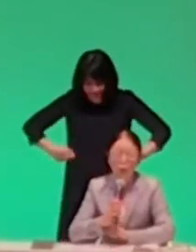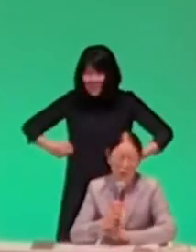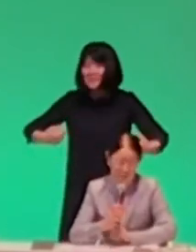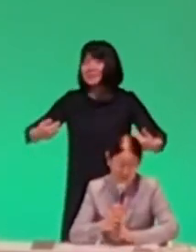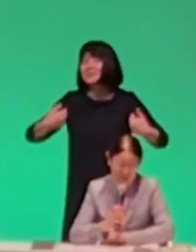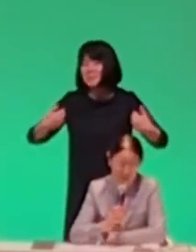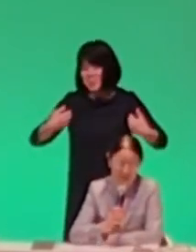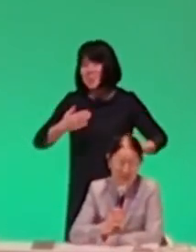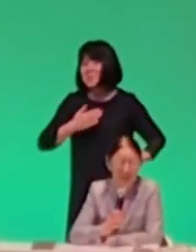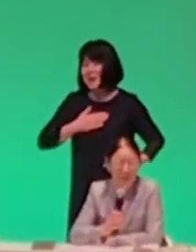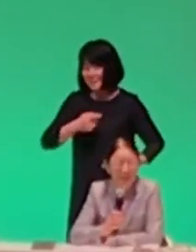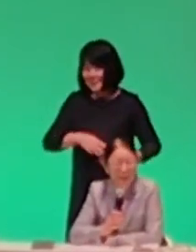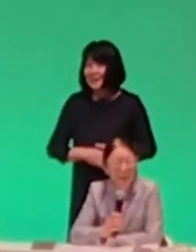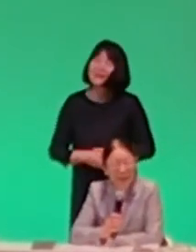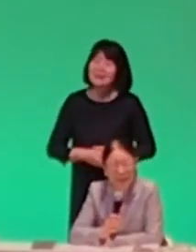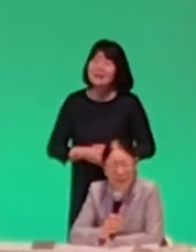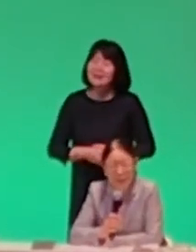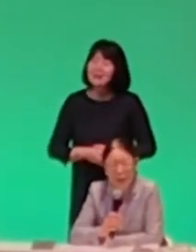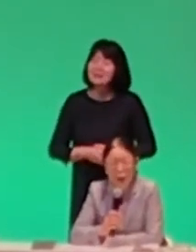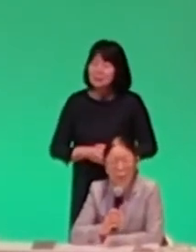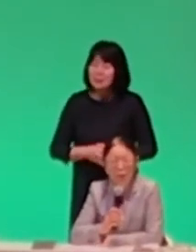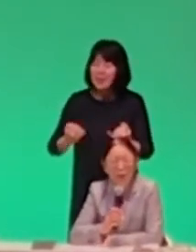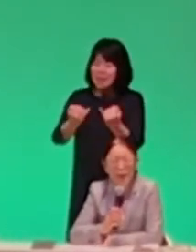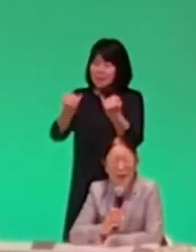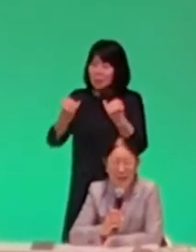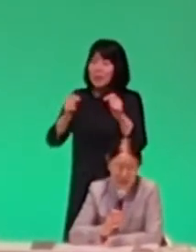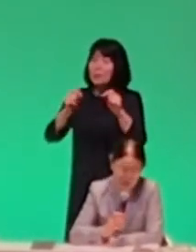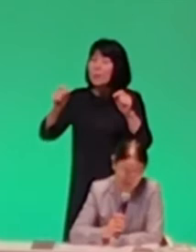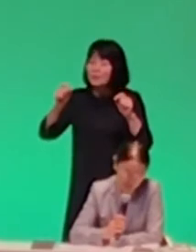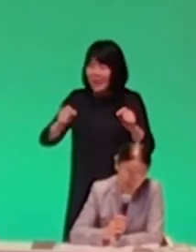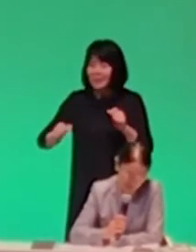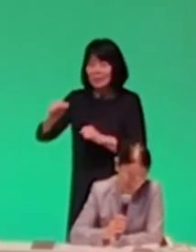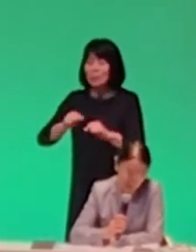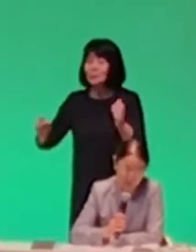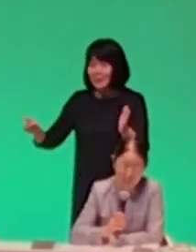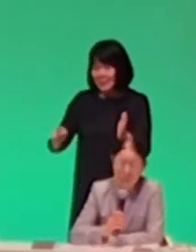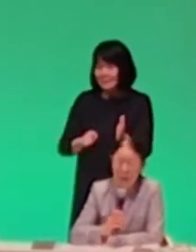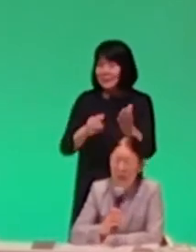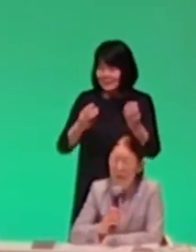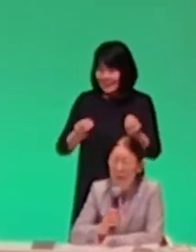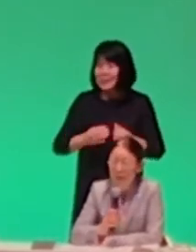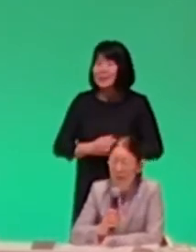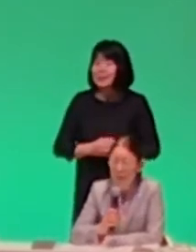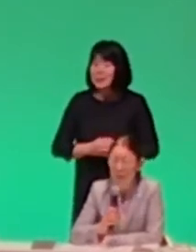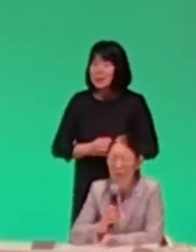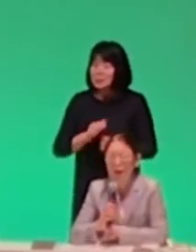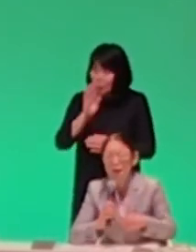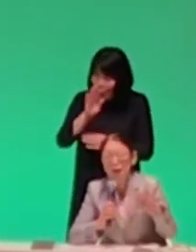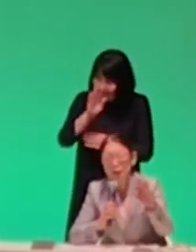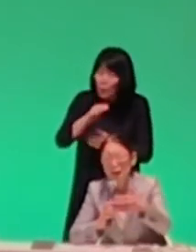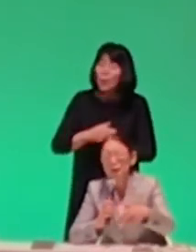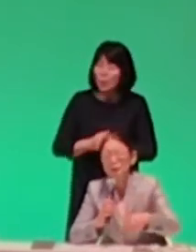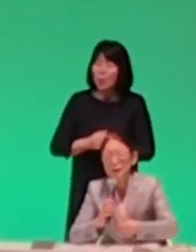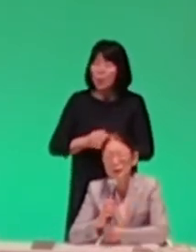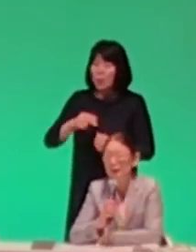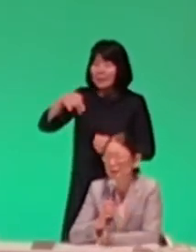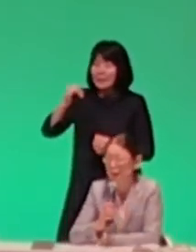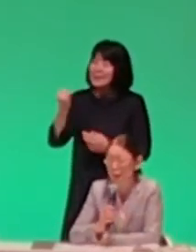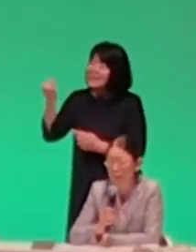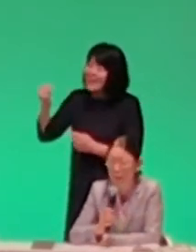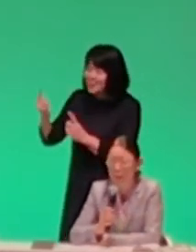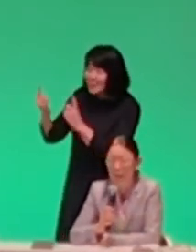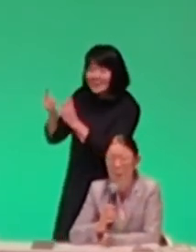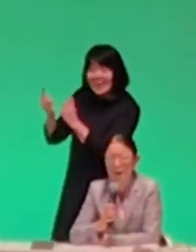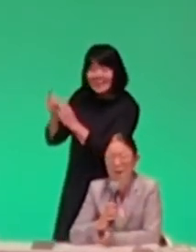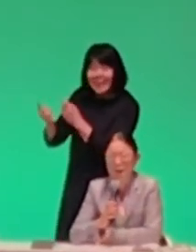っていうふうに思ってます。で、そうやって女性の問題やってきていて、その後、ナミネート知り合